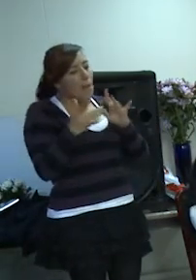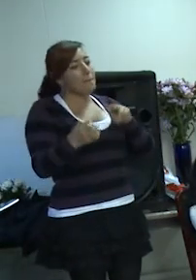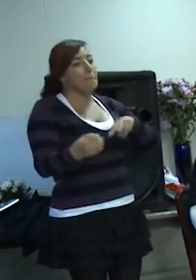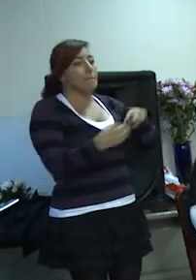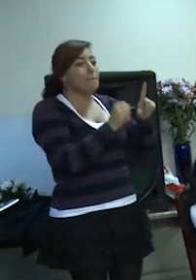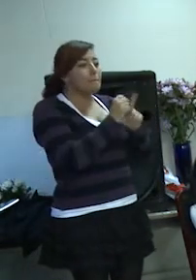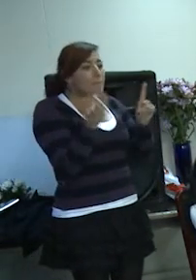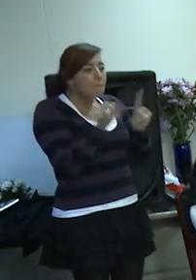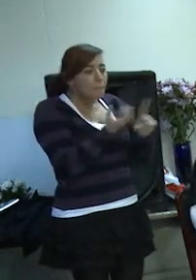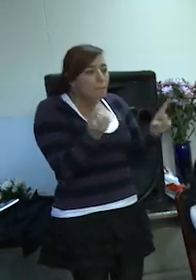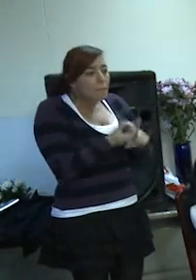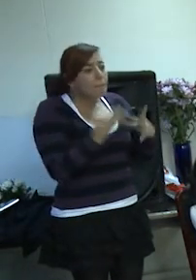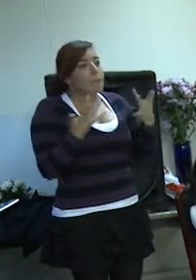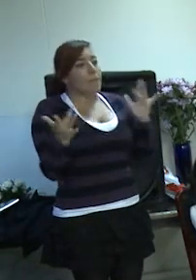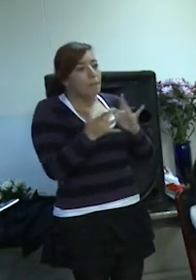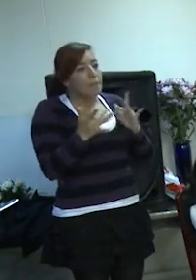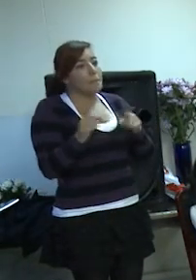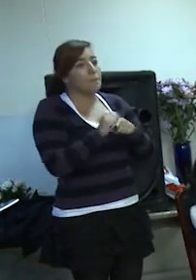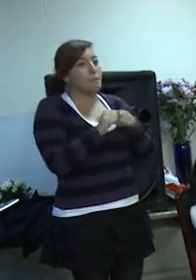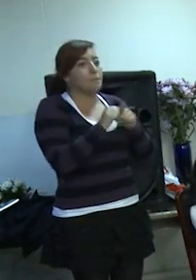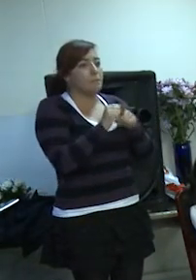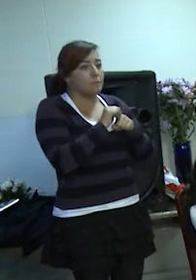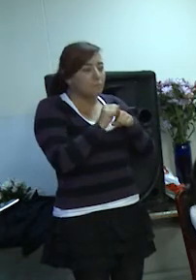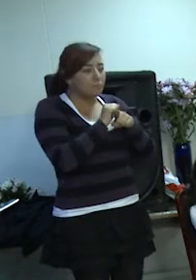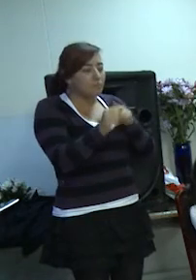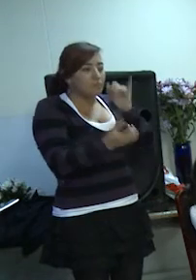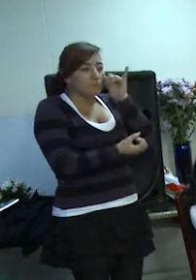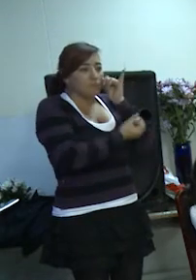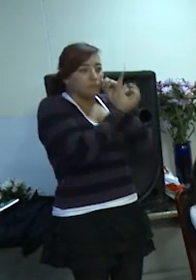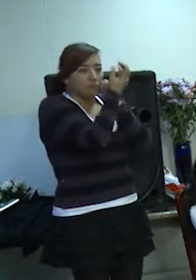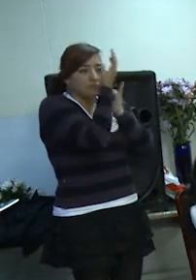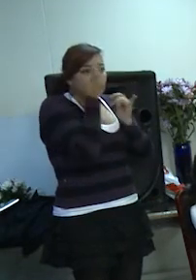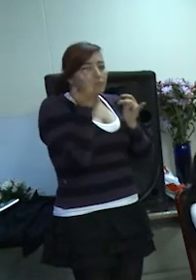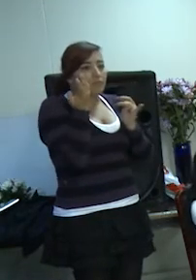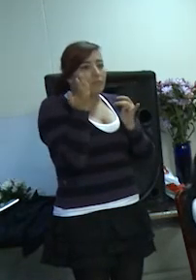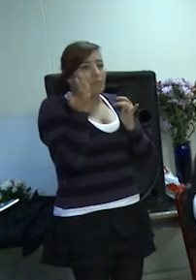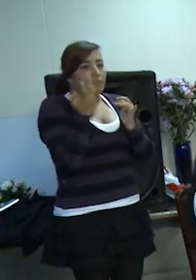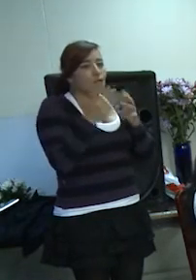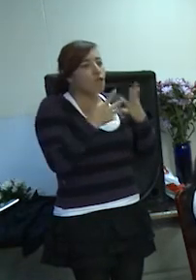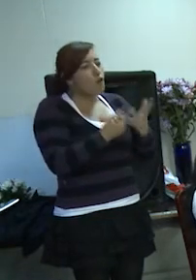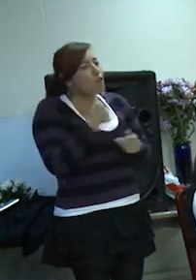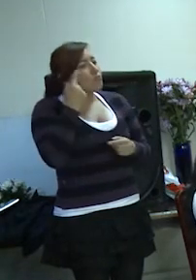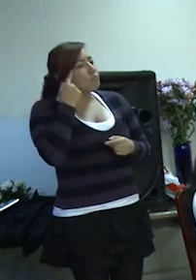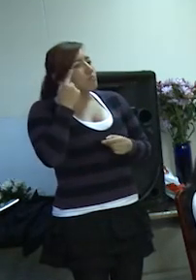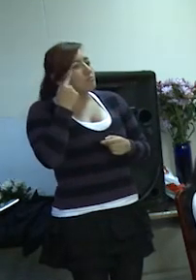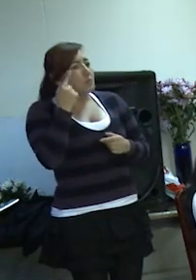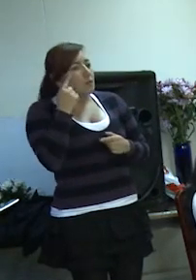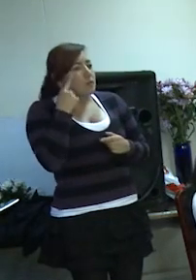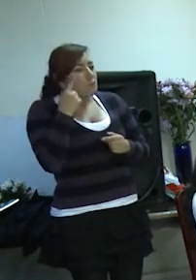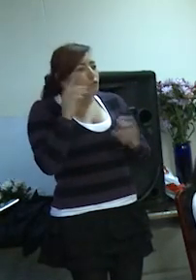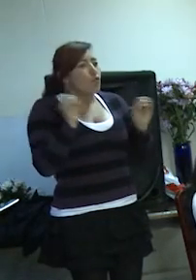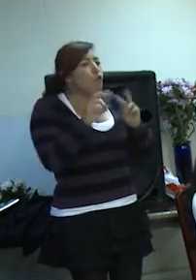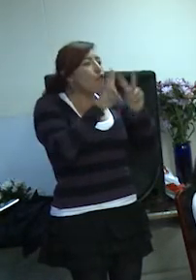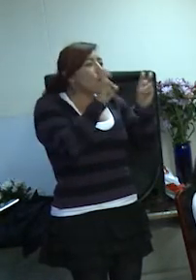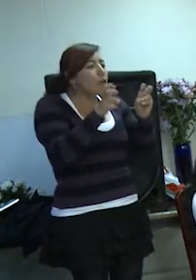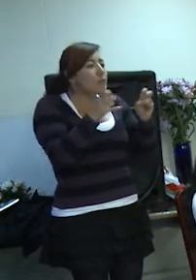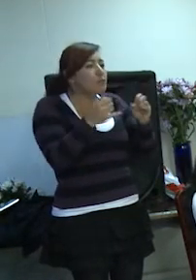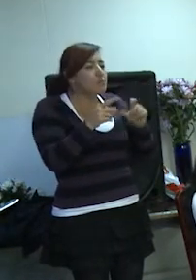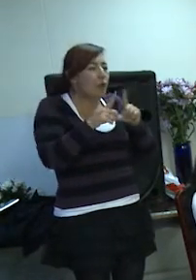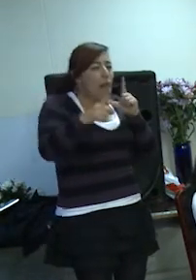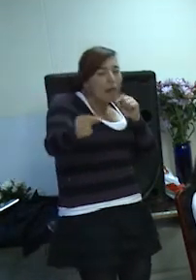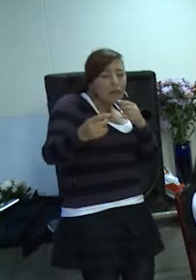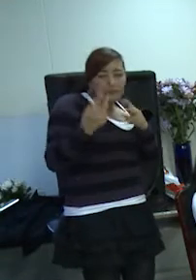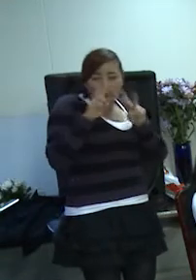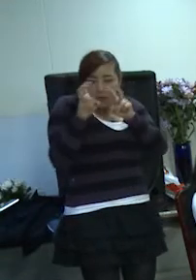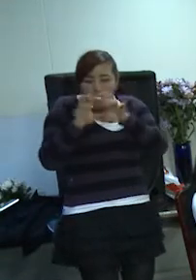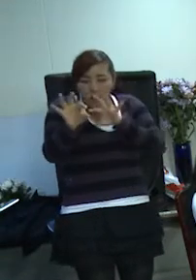desde todas nuestras prácticas pedagógicas, incluso pensamientos periféricos o con temas periféricos.